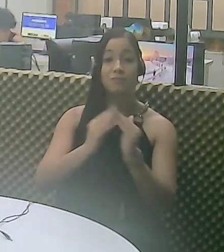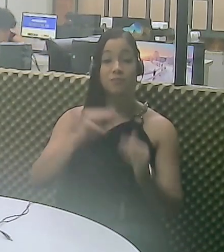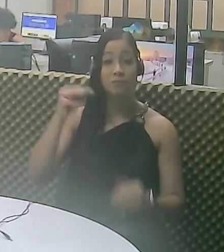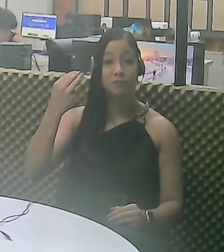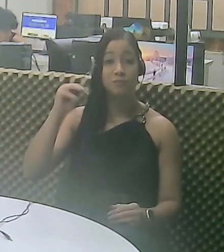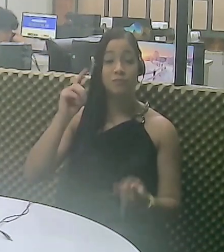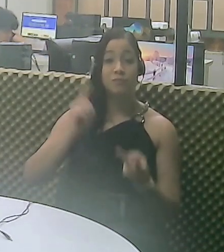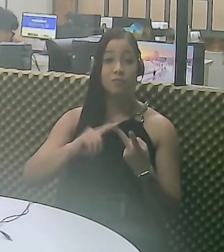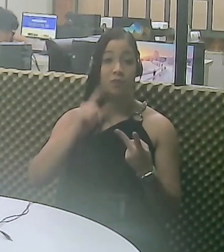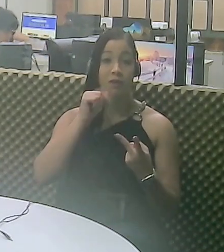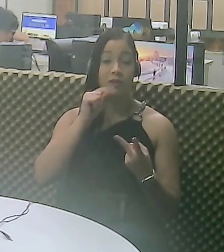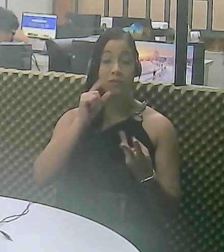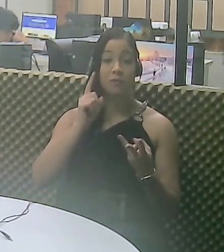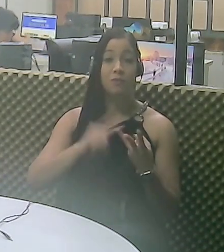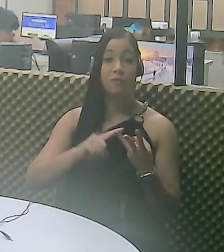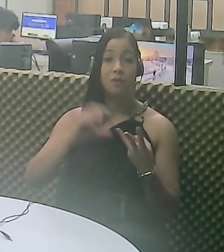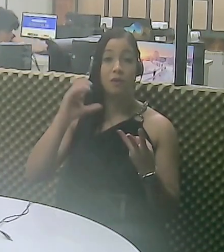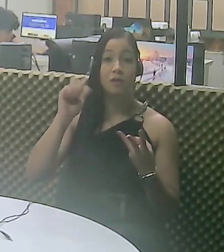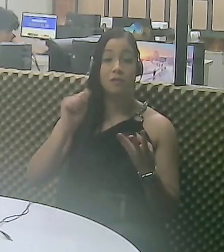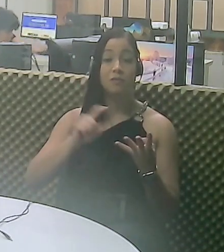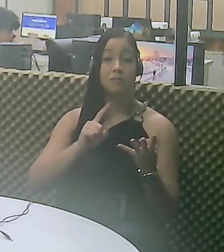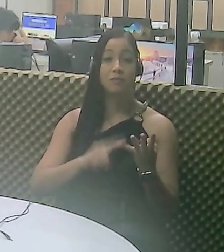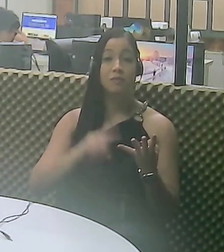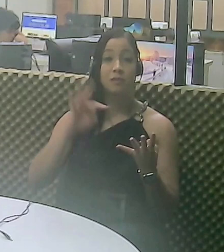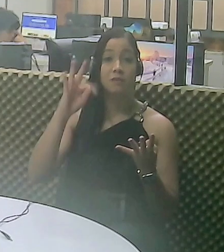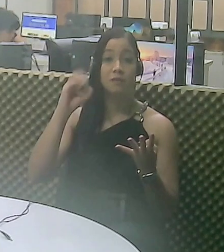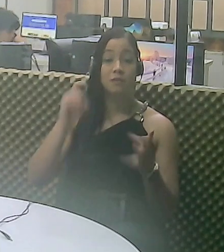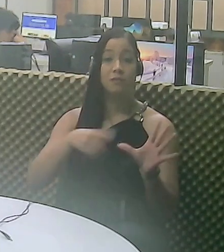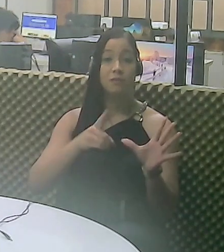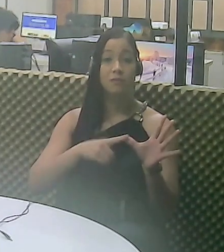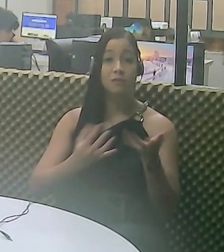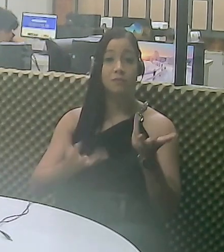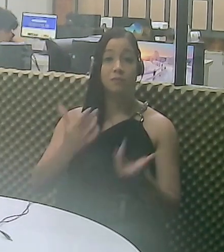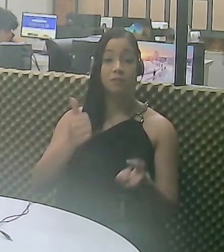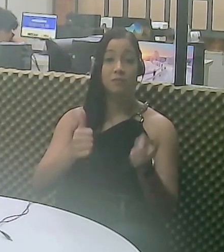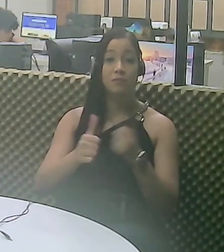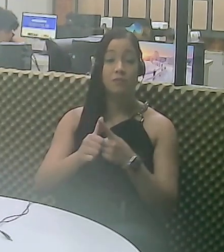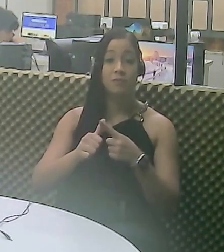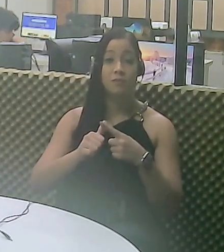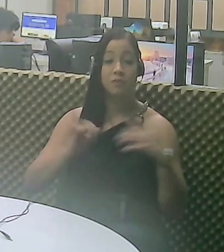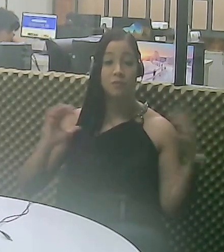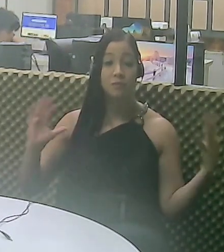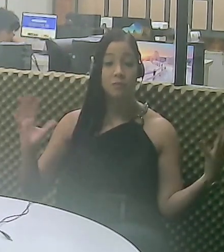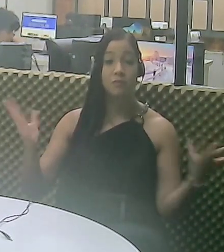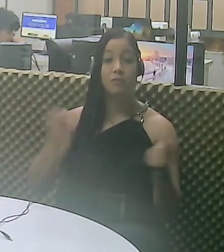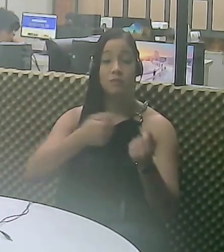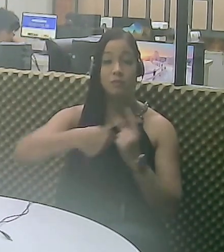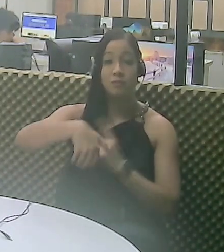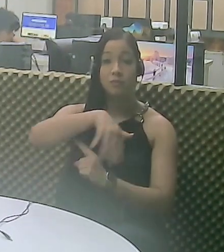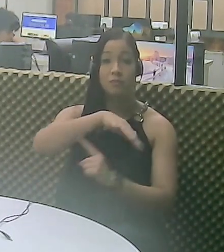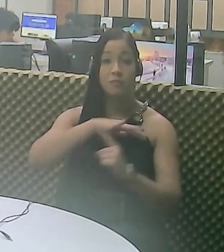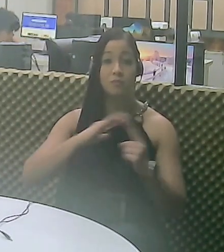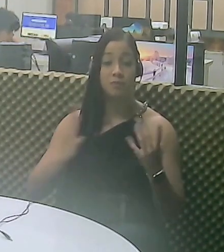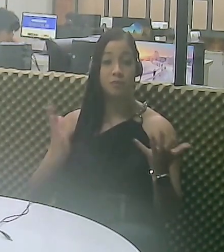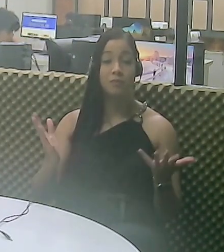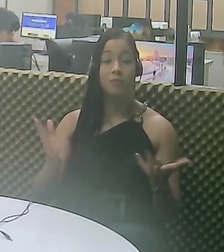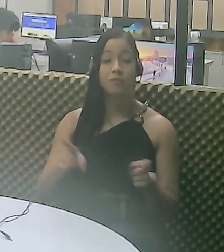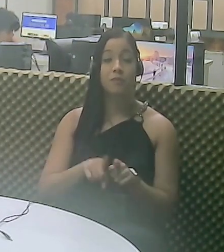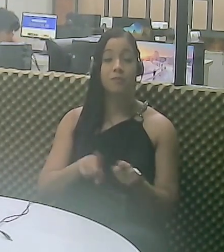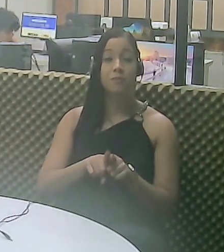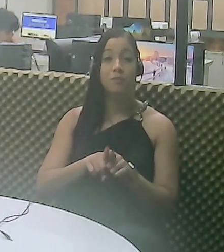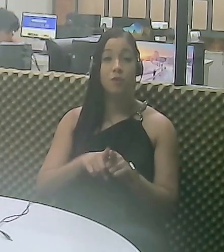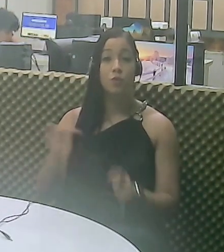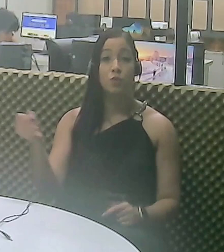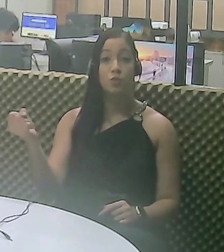Morumbi, Lagoinha, Campo Alegre, Tocantins, Planalto, no Complexo Social do bairro Maravilha,